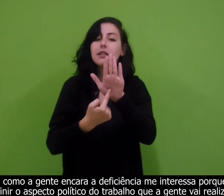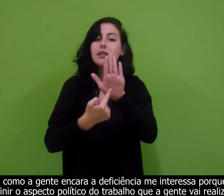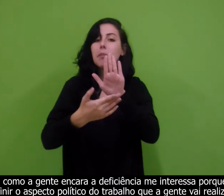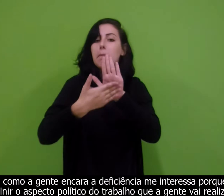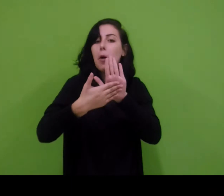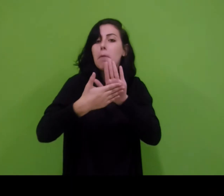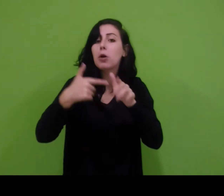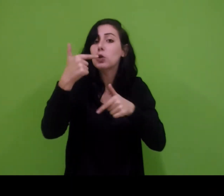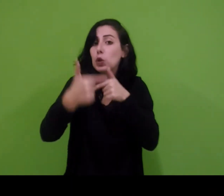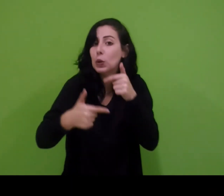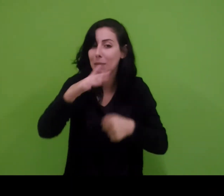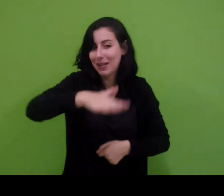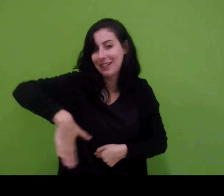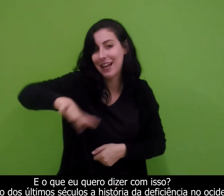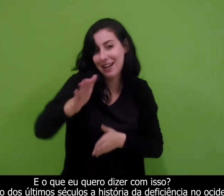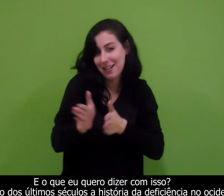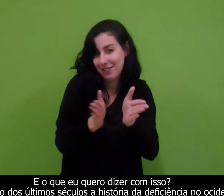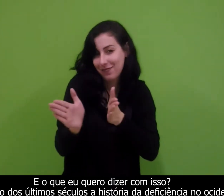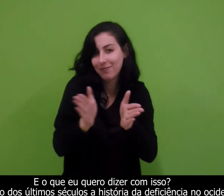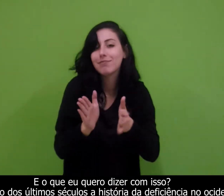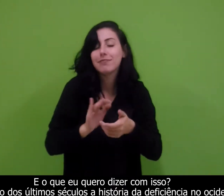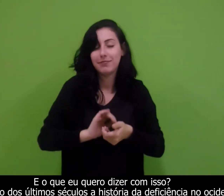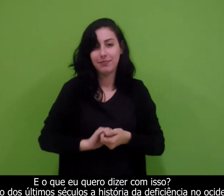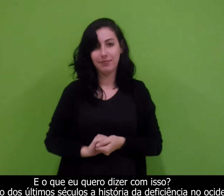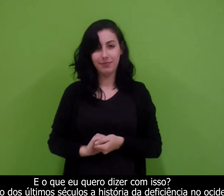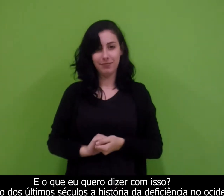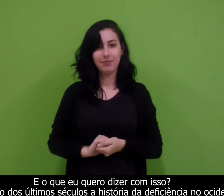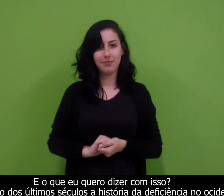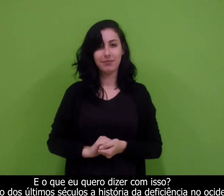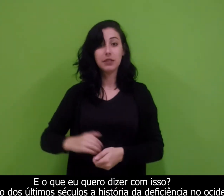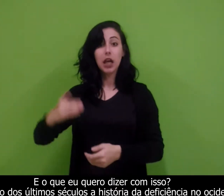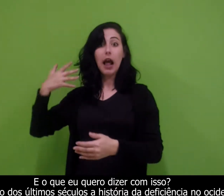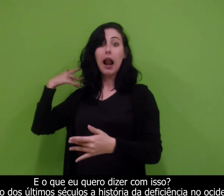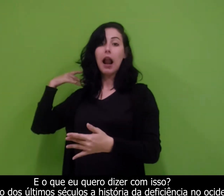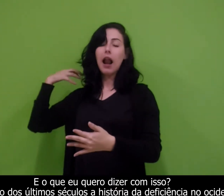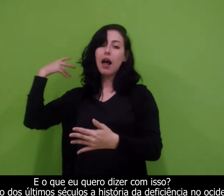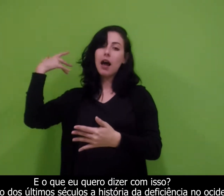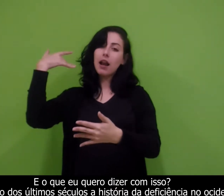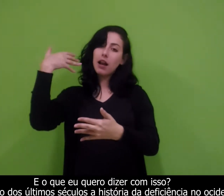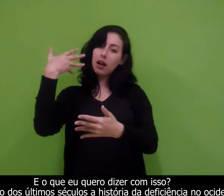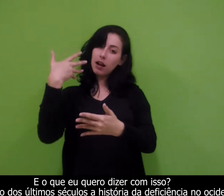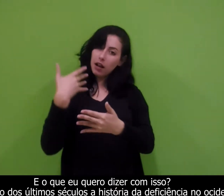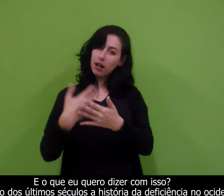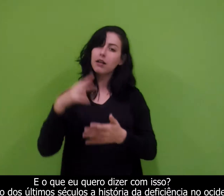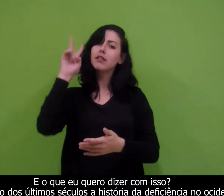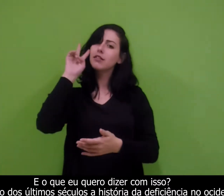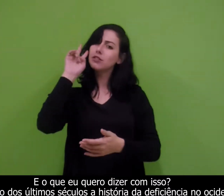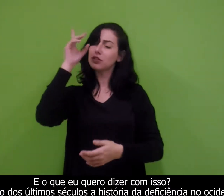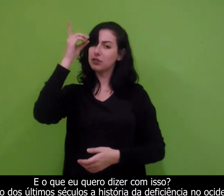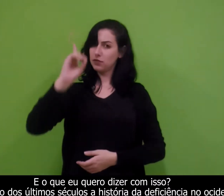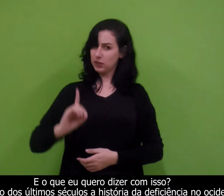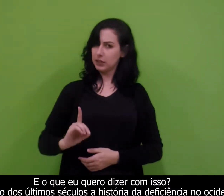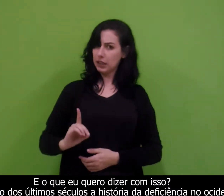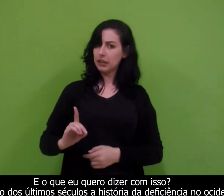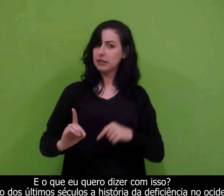realizar. E o que eu quero dizer com isso, né? Ao longo dos últimos séculos, a história da deficiência